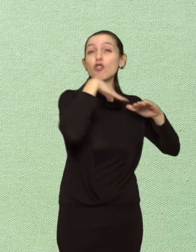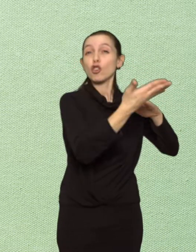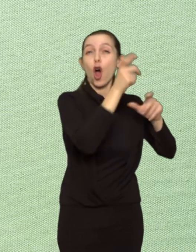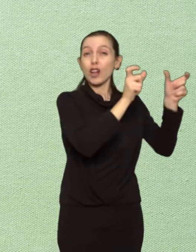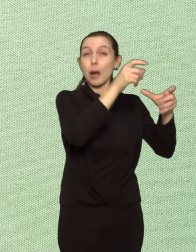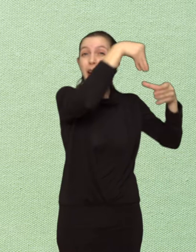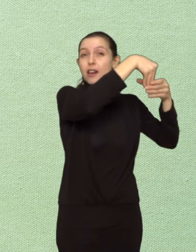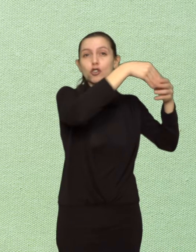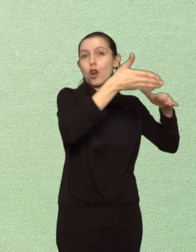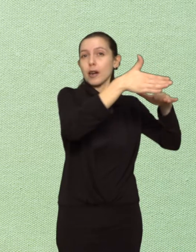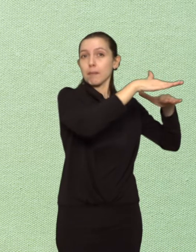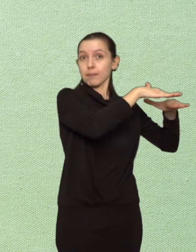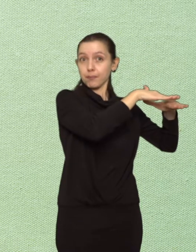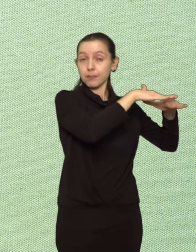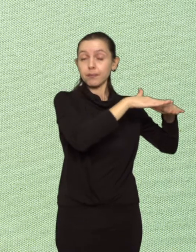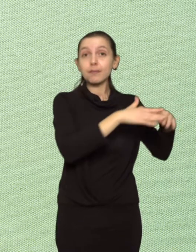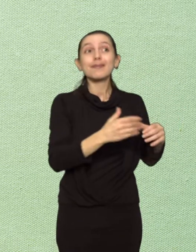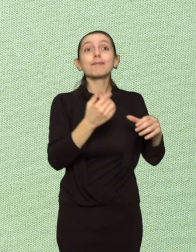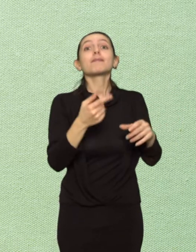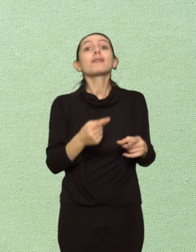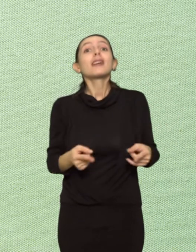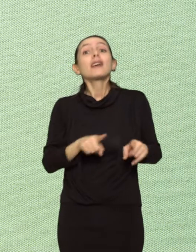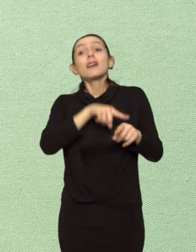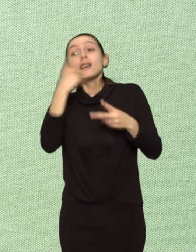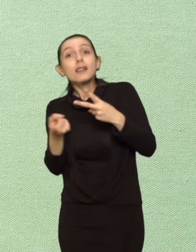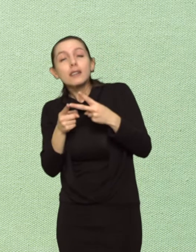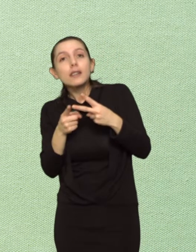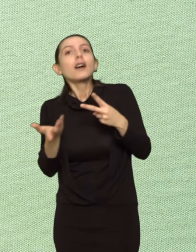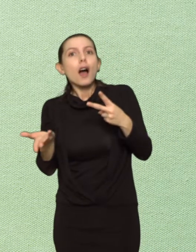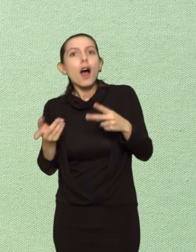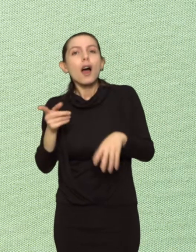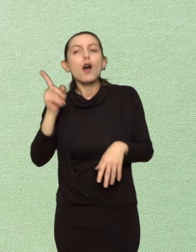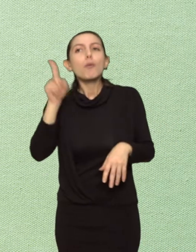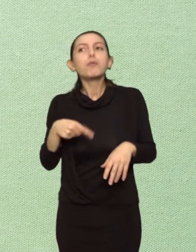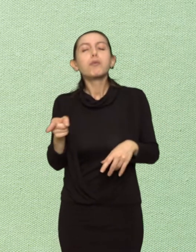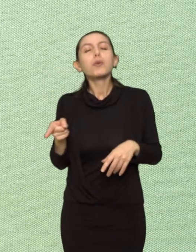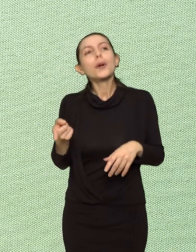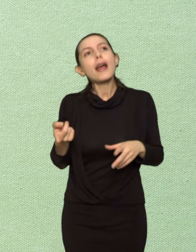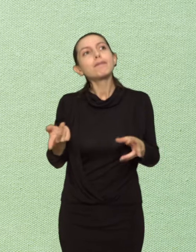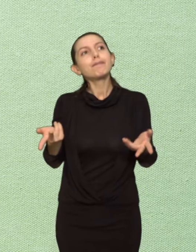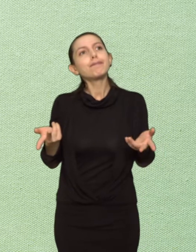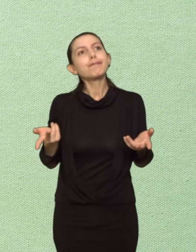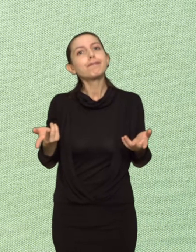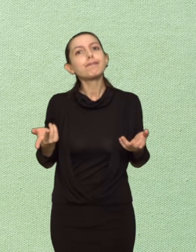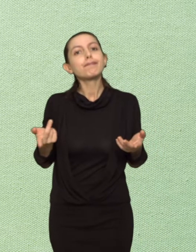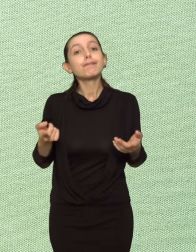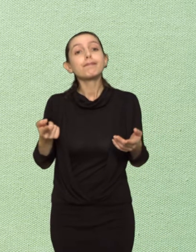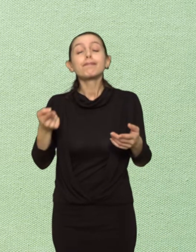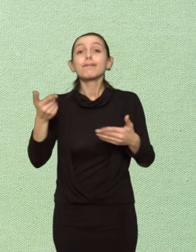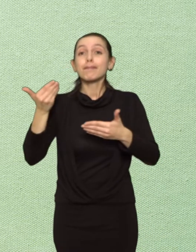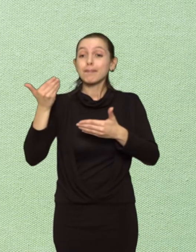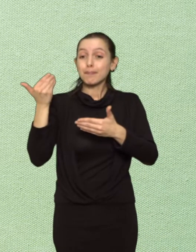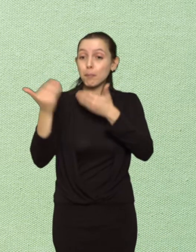di persone morte negli istituti, dall'altro lato si parla di un processo che ha colpito in